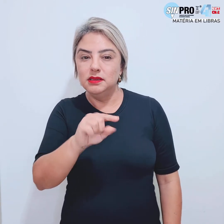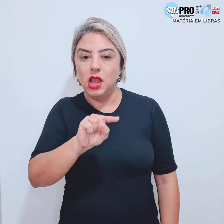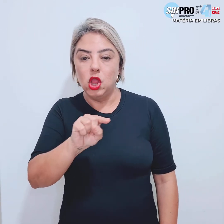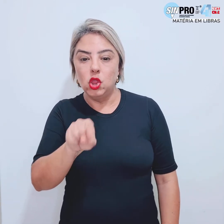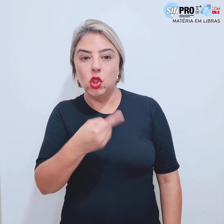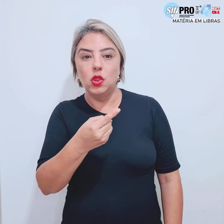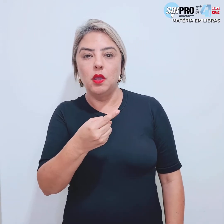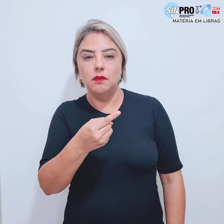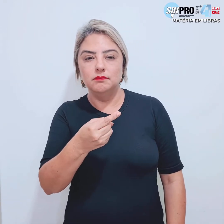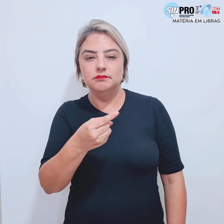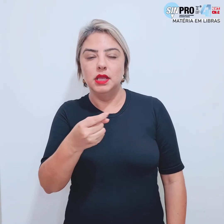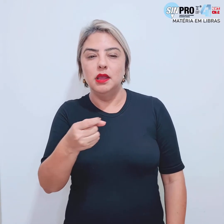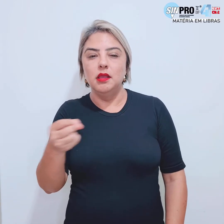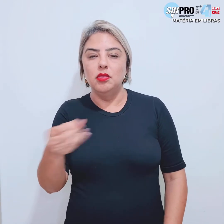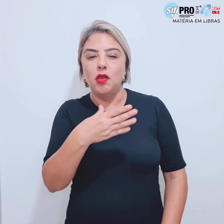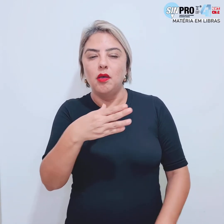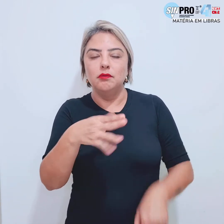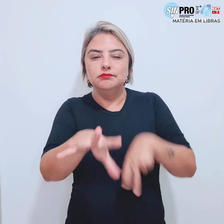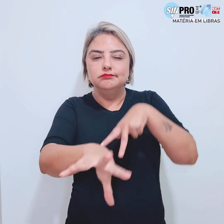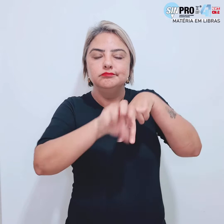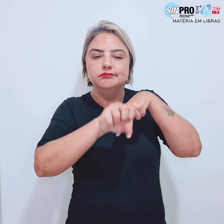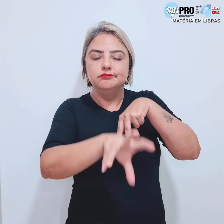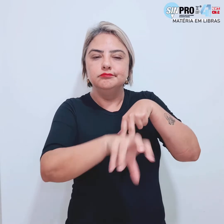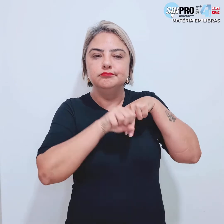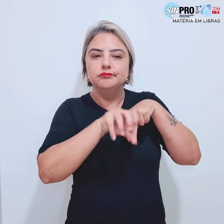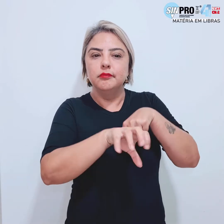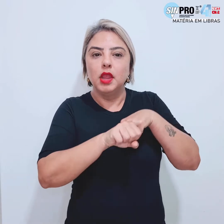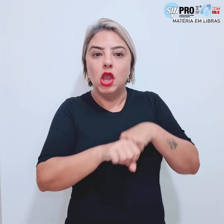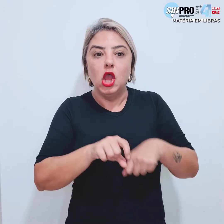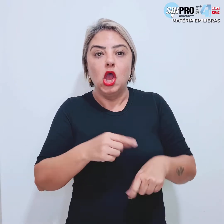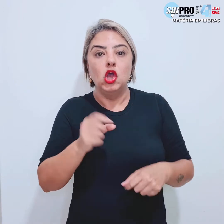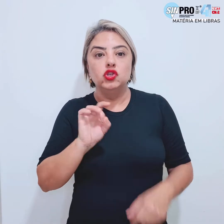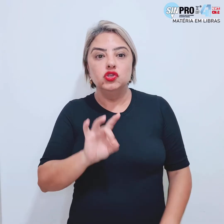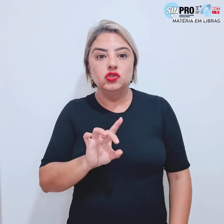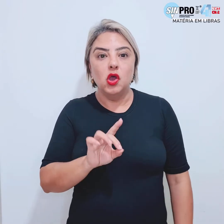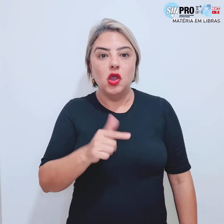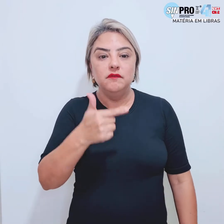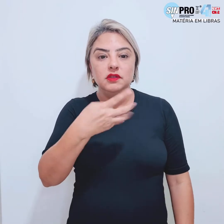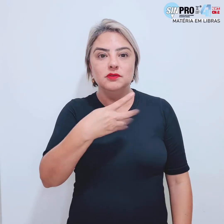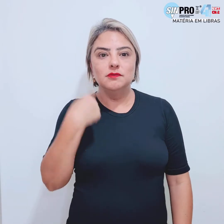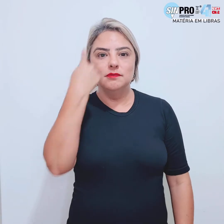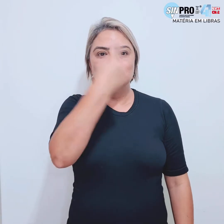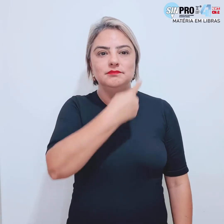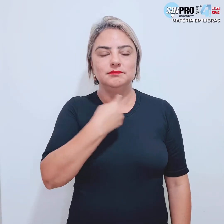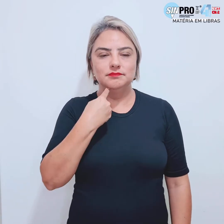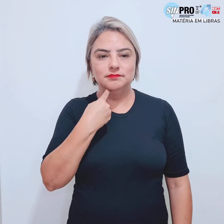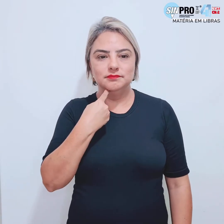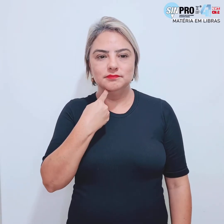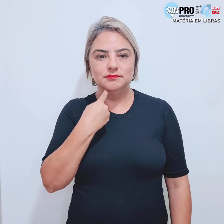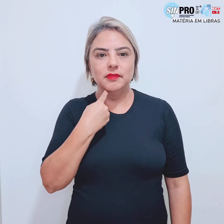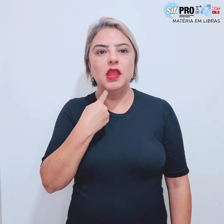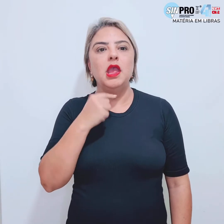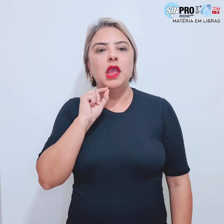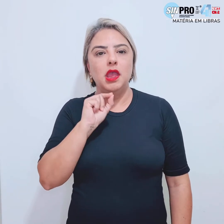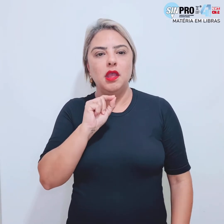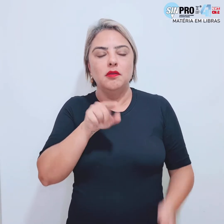100.736 novos casos confirmados apenas nas últimas 24 horas, segundo